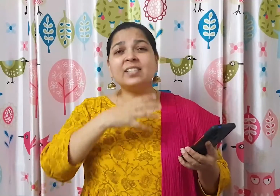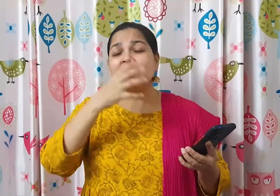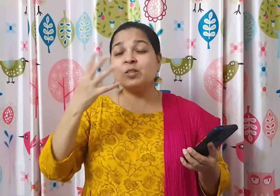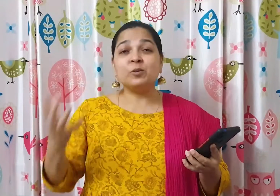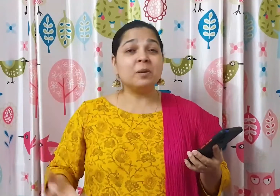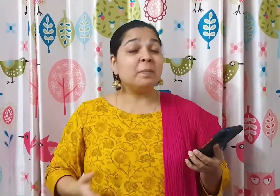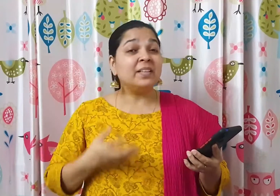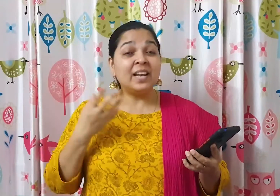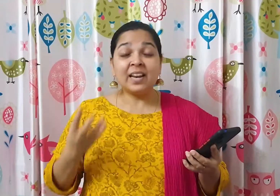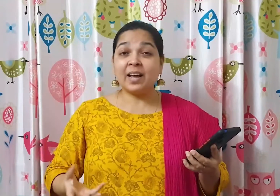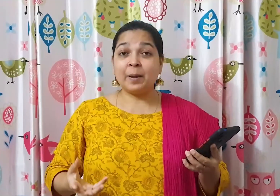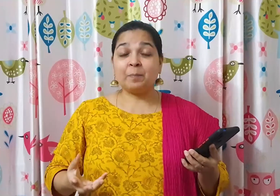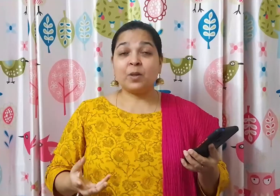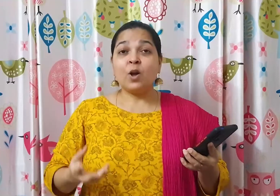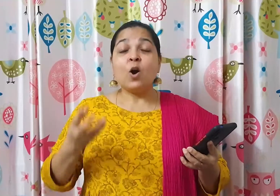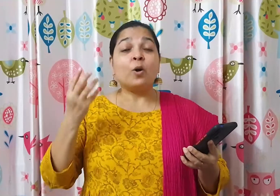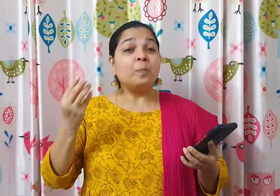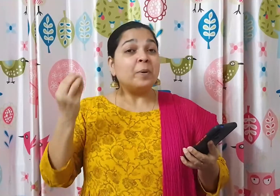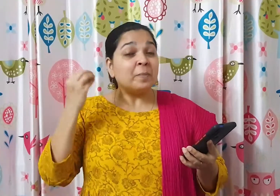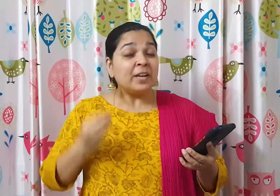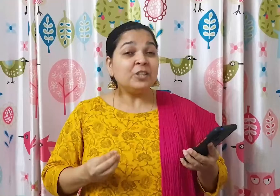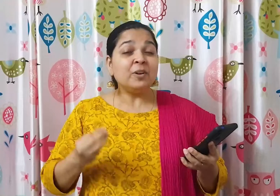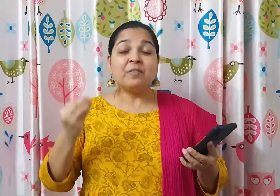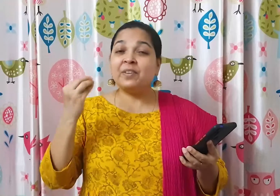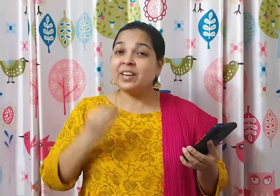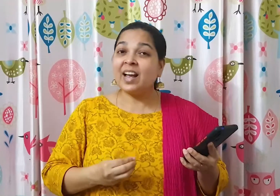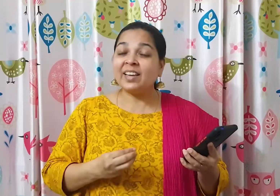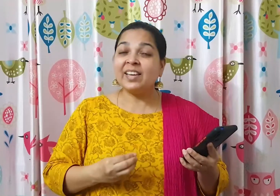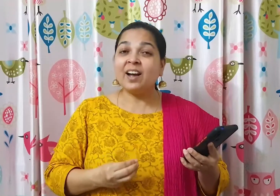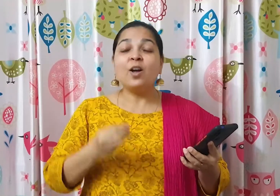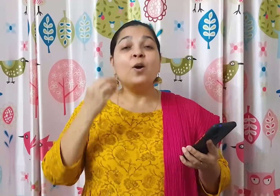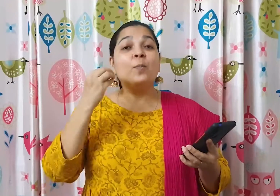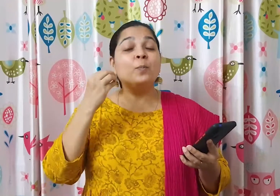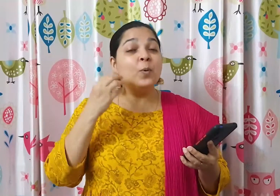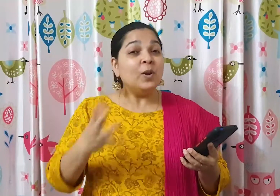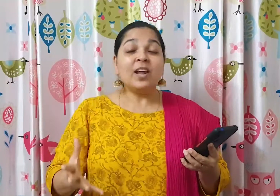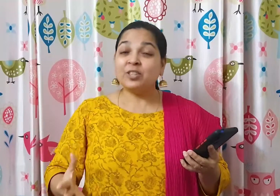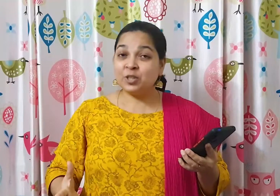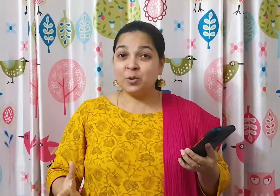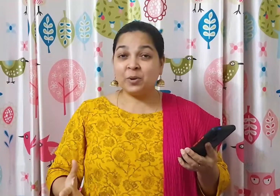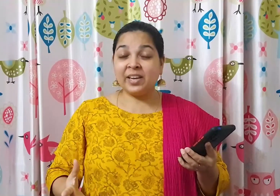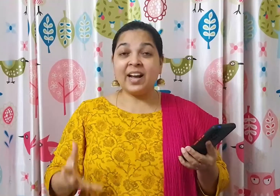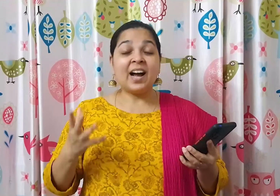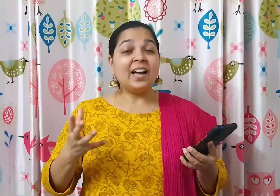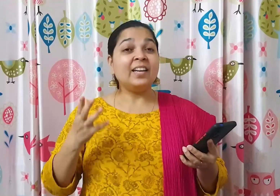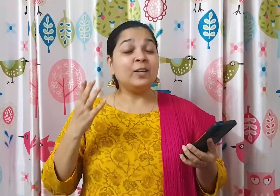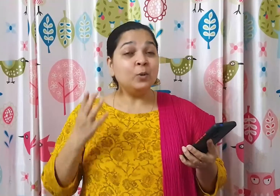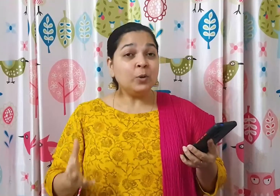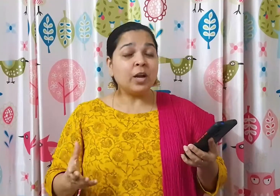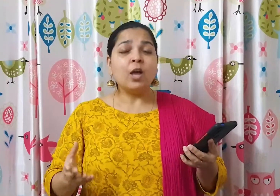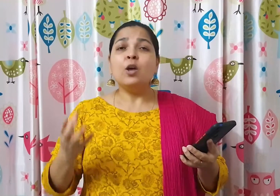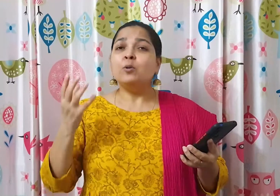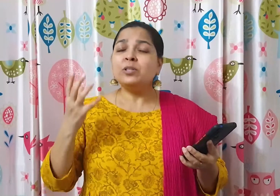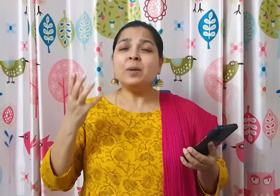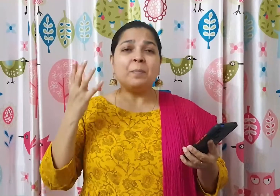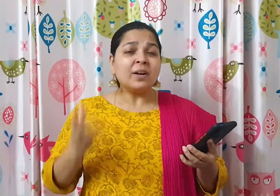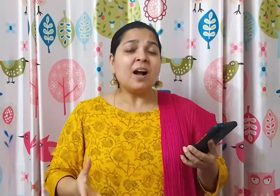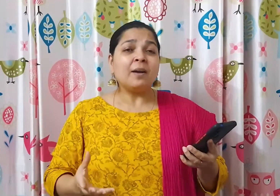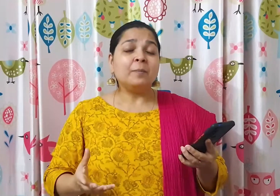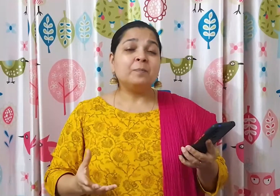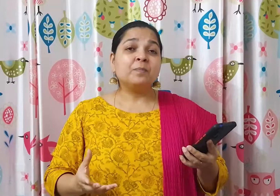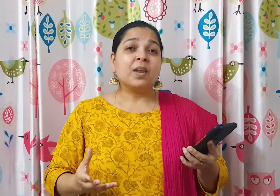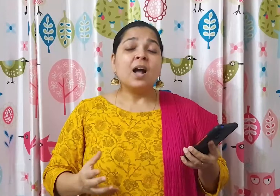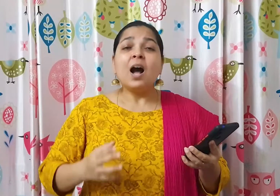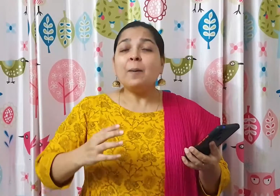আপেলটো কেনেকুৱা সেইটো গম পায়। আপুনি প্ৰথমতে ভাবক, চিন্তা কৰক যে কোনটো বিষয়বস্তু আপুনি পৰিৱৰ্তন